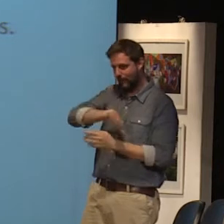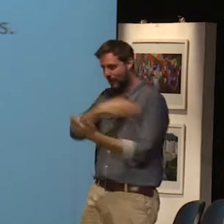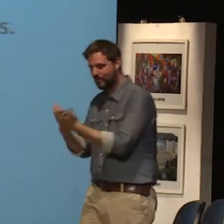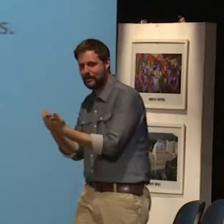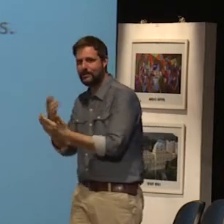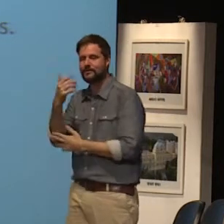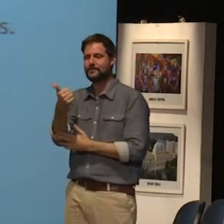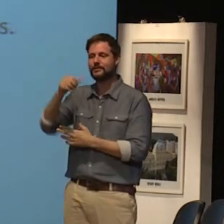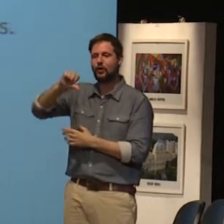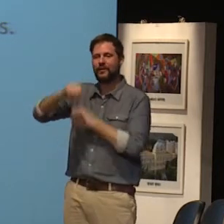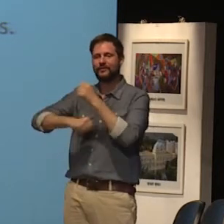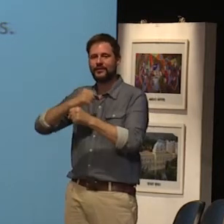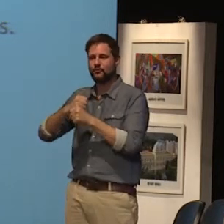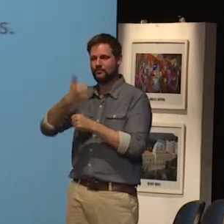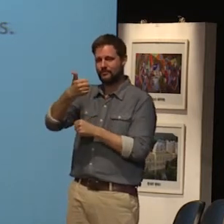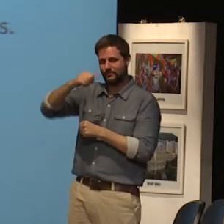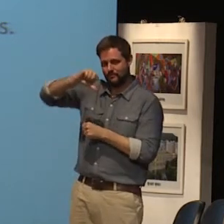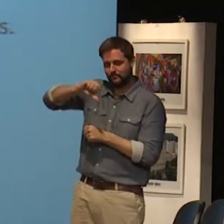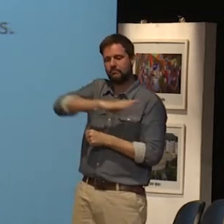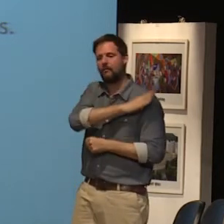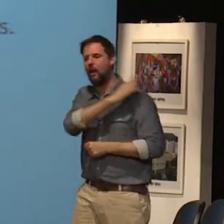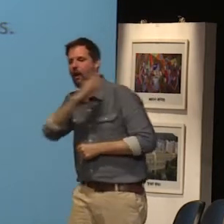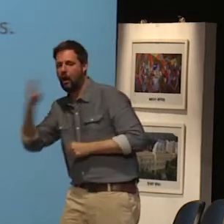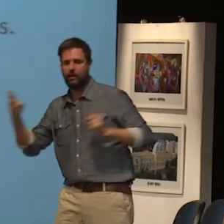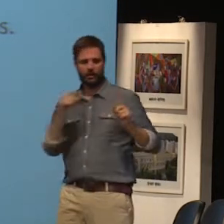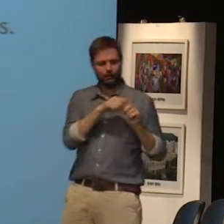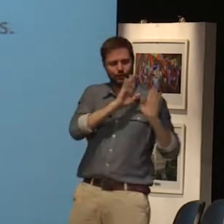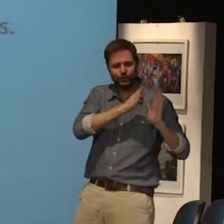né? Até hoje, pensando até hoje. De